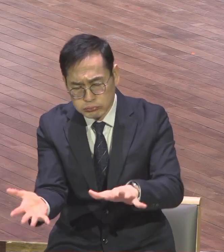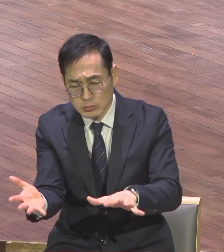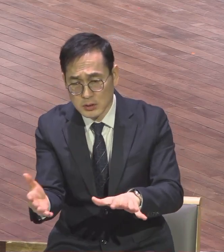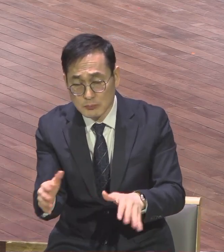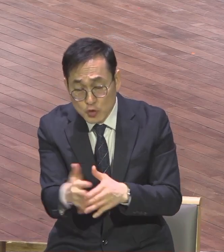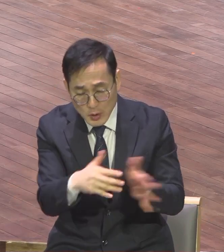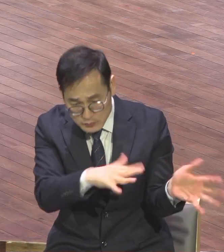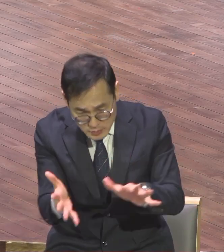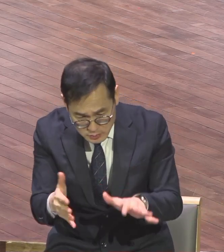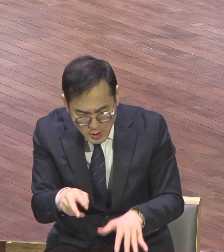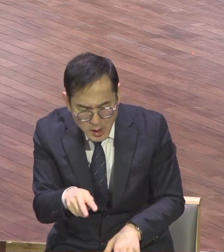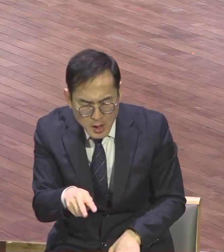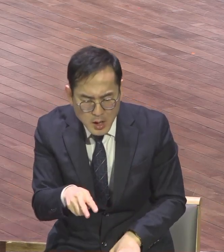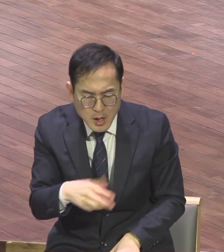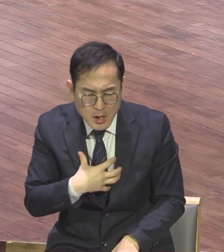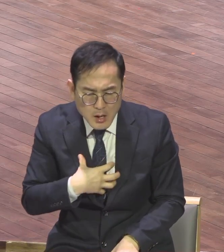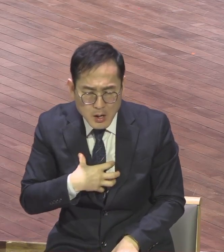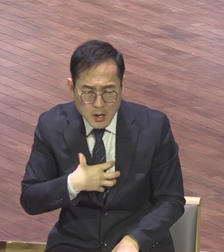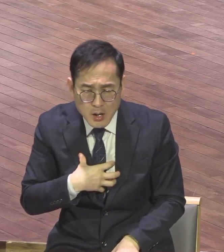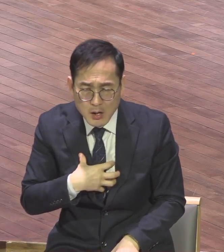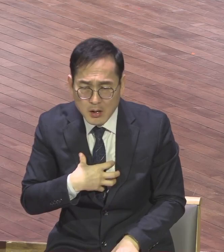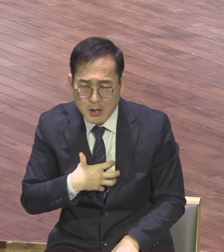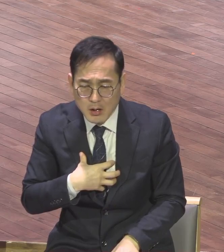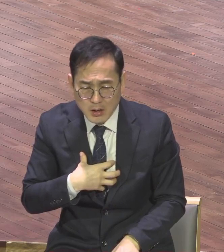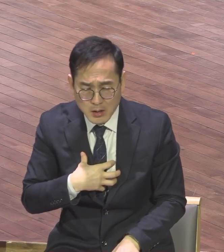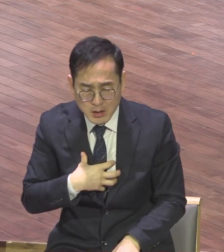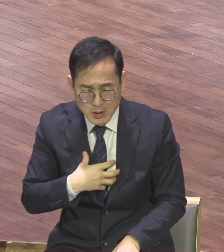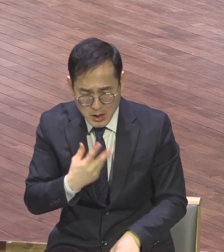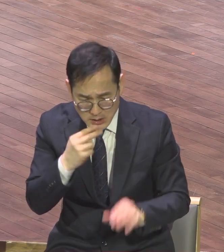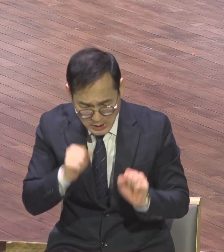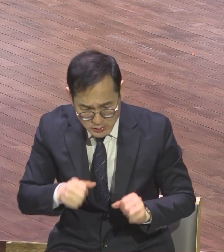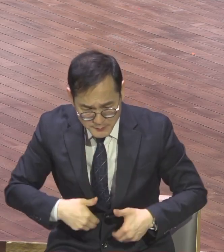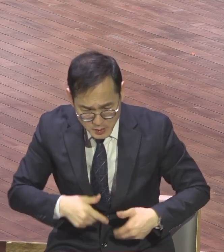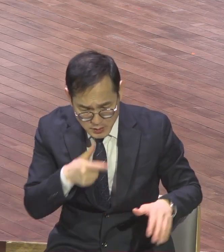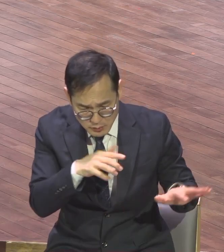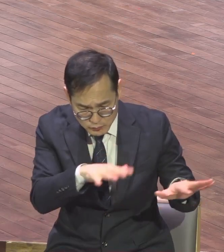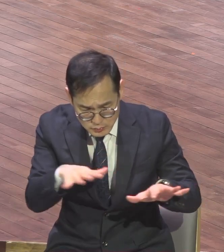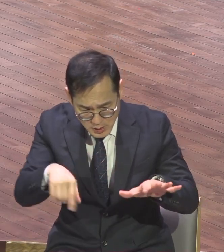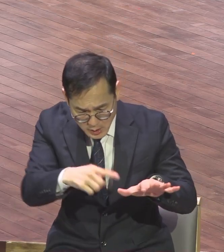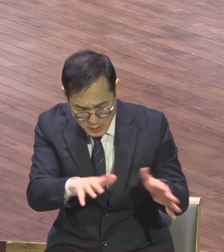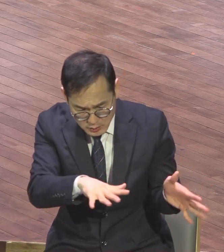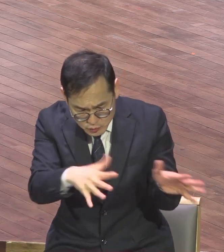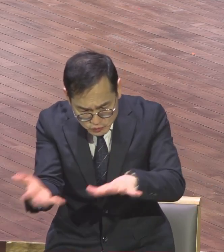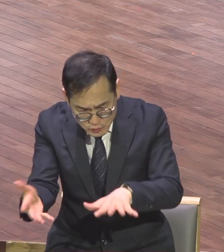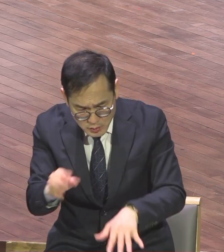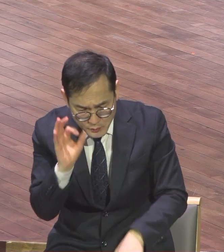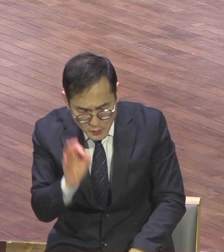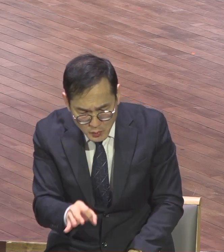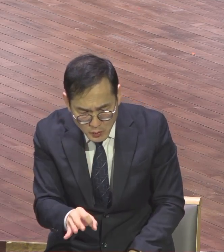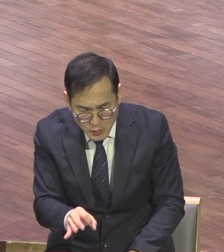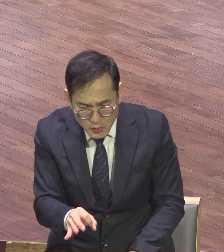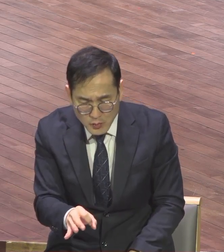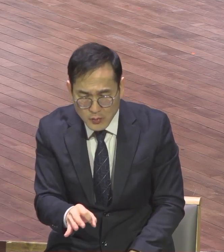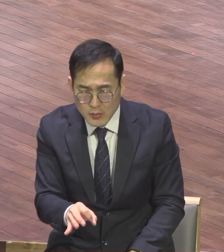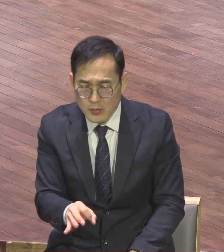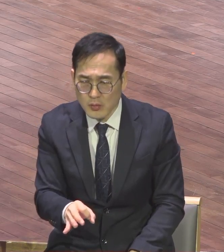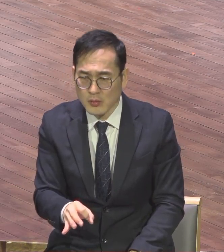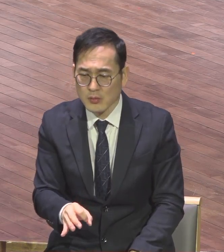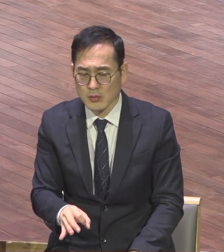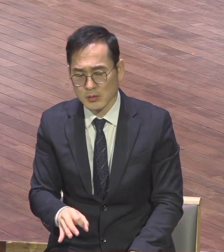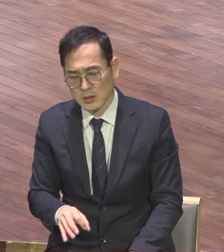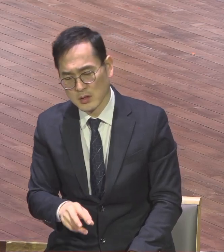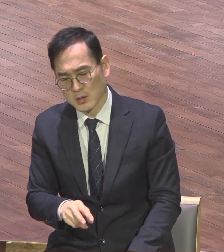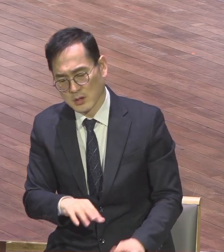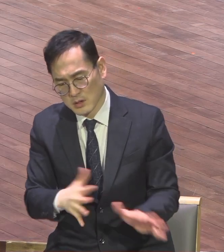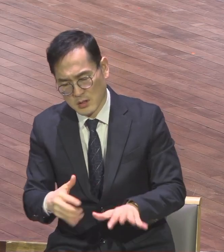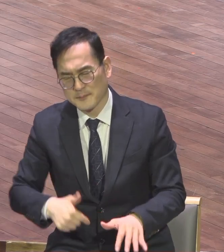왜냐? 그렇게 살아야 하는 존재가 아니라는 것을 우리 모두가 알고 있기 때문이죠. 밖에 있으면 안 되는 존재이기 때문에